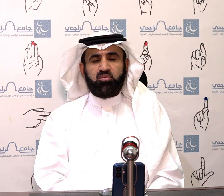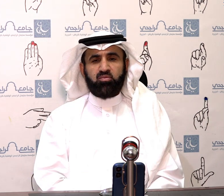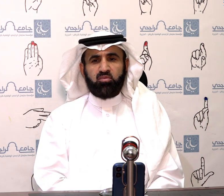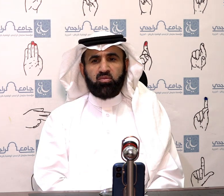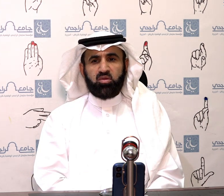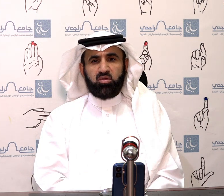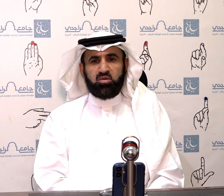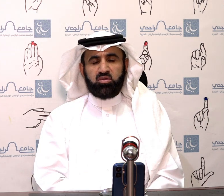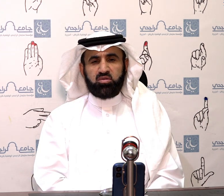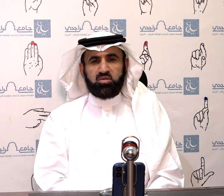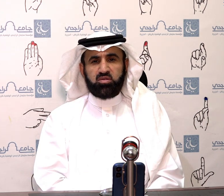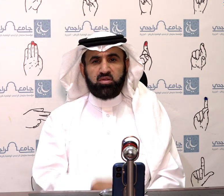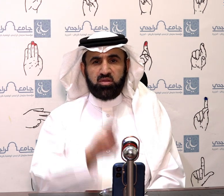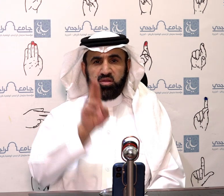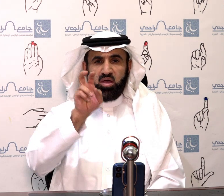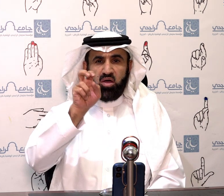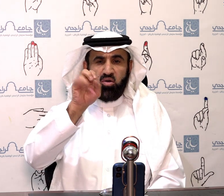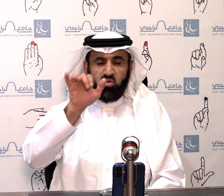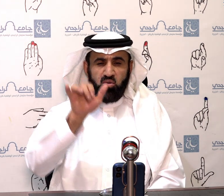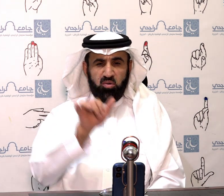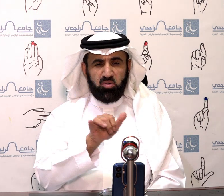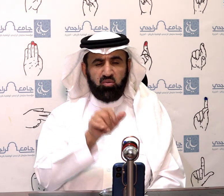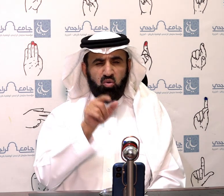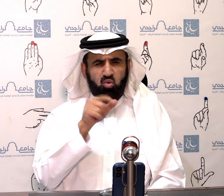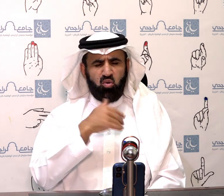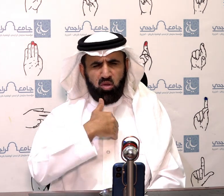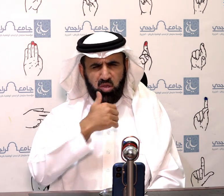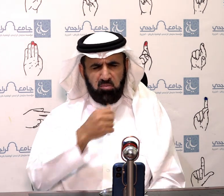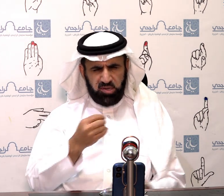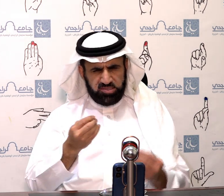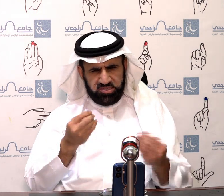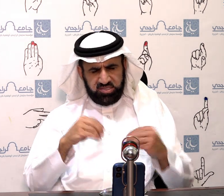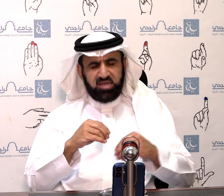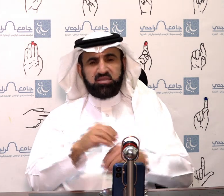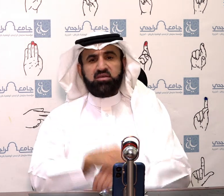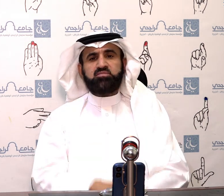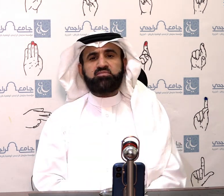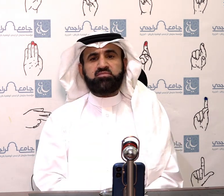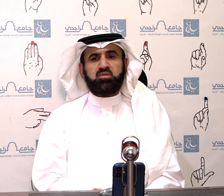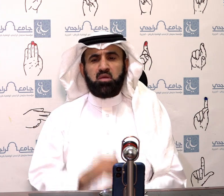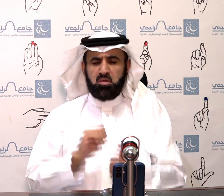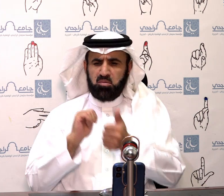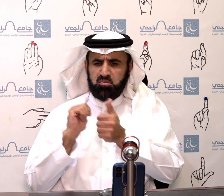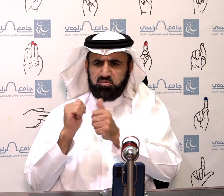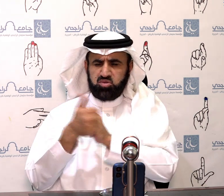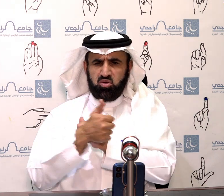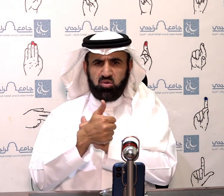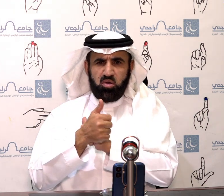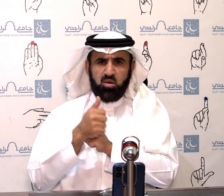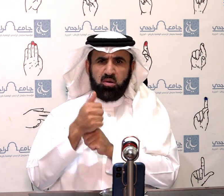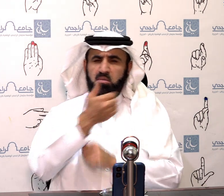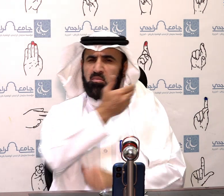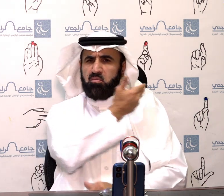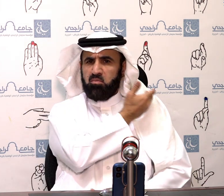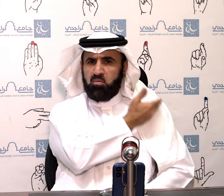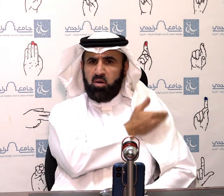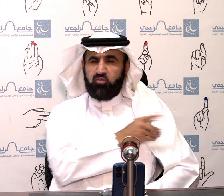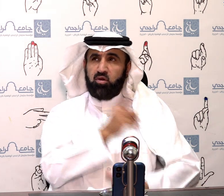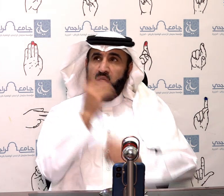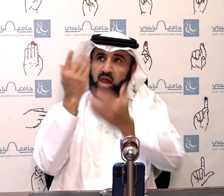وتزودوا فإن خير الزاد التقوى، وسارعوا إلى مغفرة من ربكم وجنة